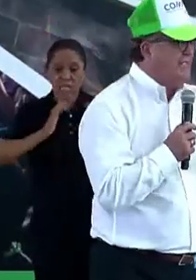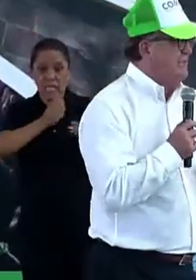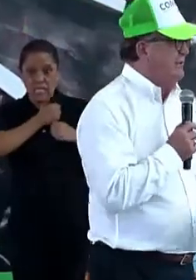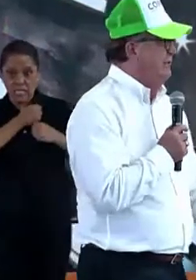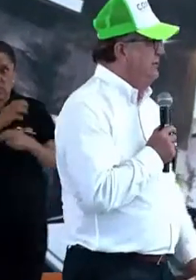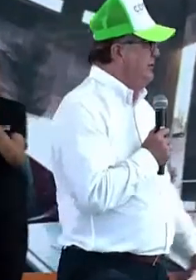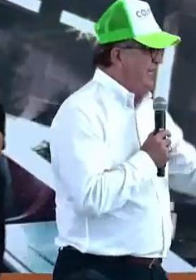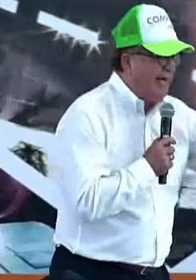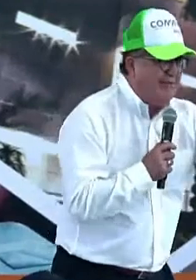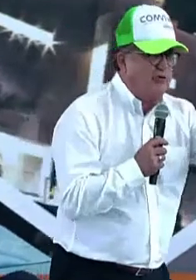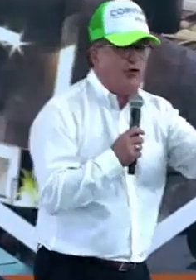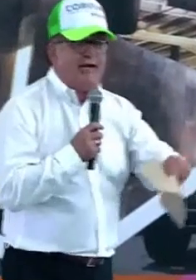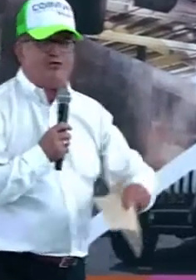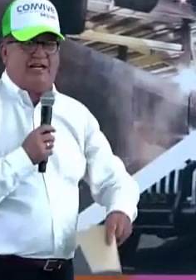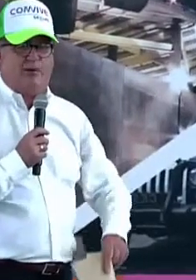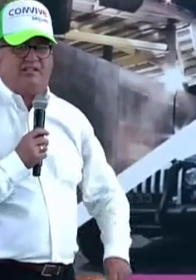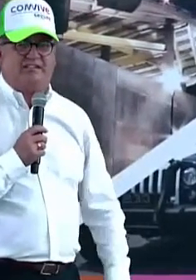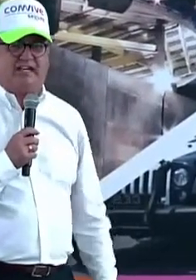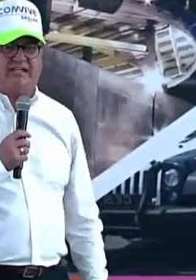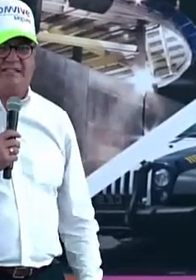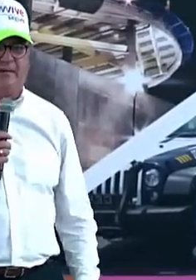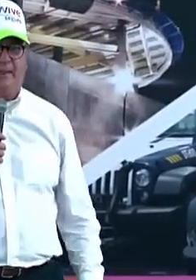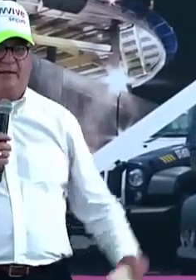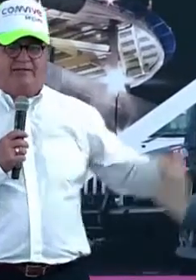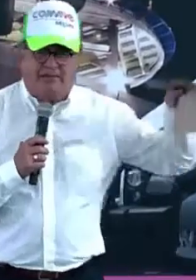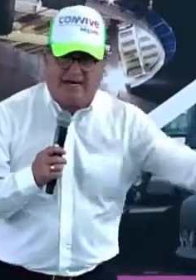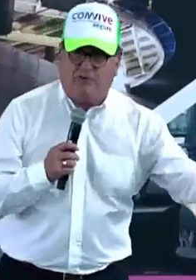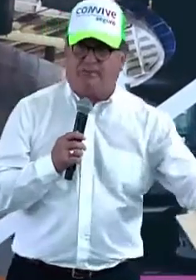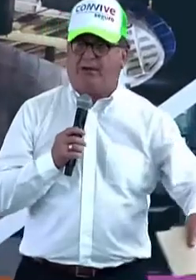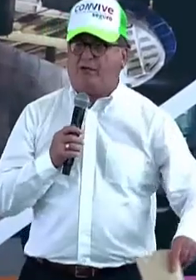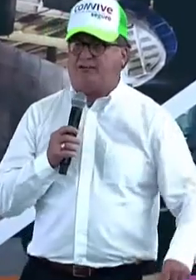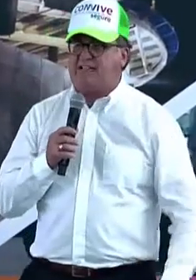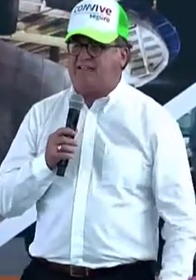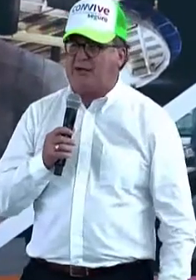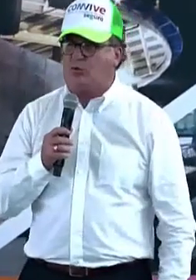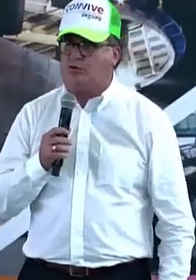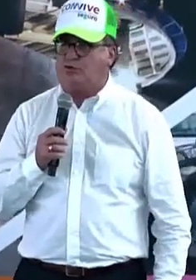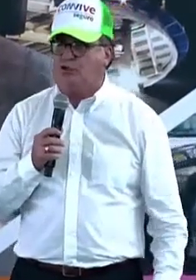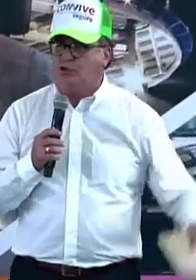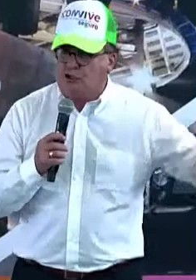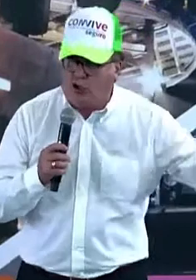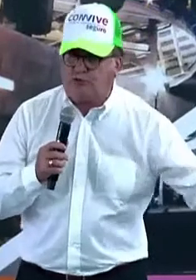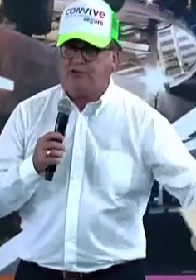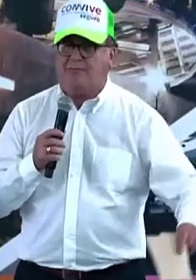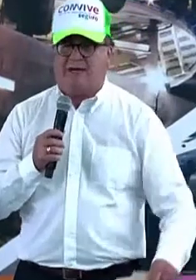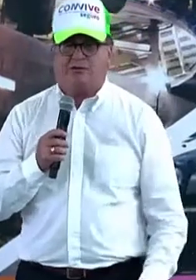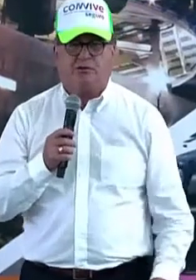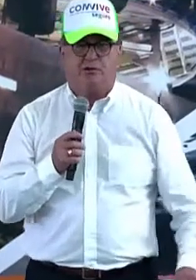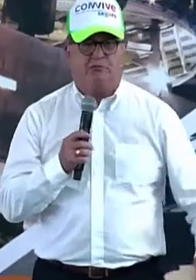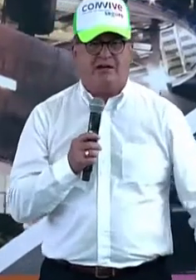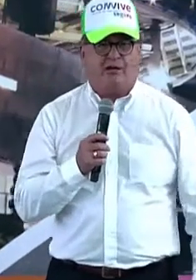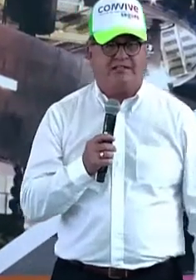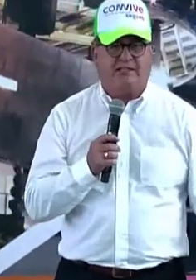como ejército. Trabajamos con ellos en labores de inteligencia. Trabajamos en periodos de desastre juntos. Son nuestros